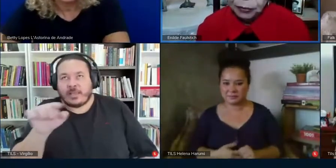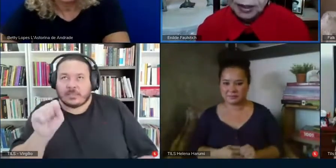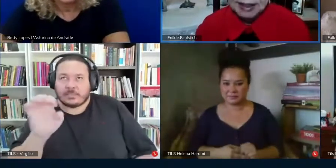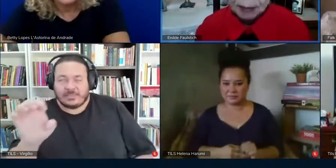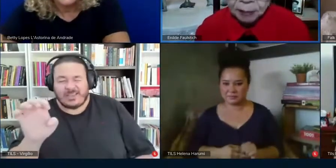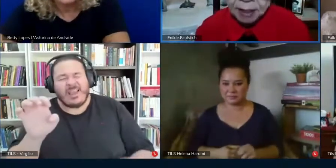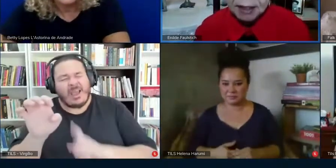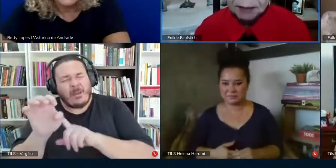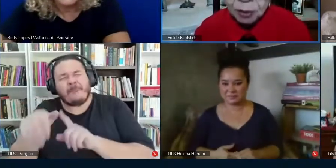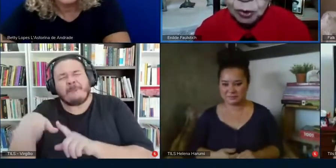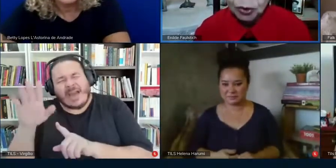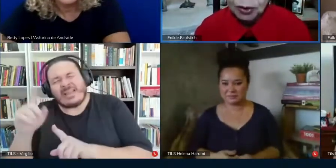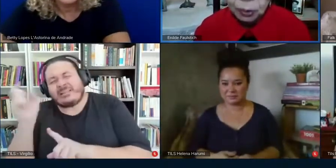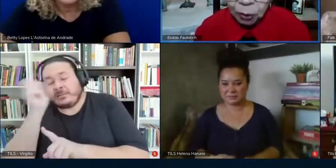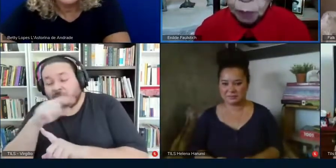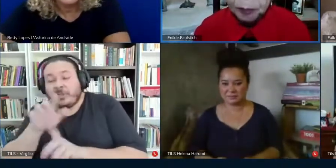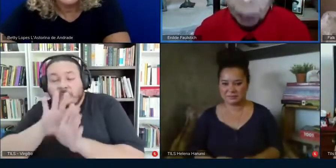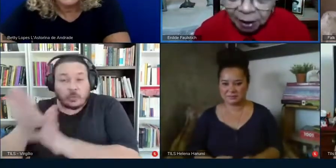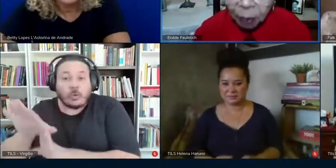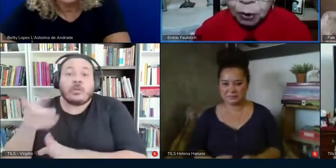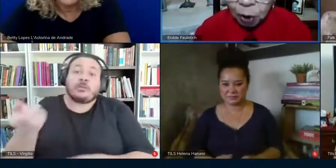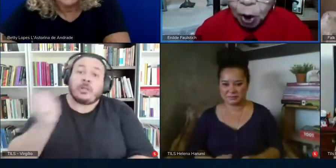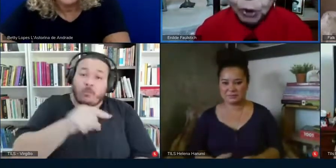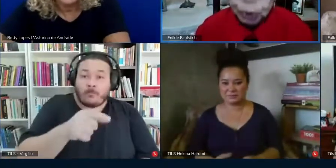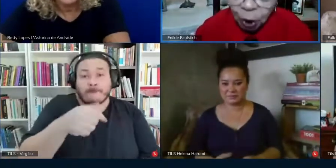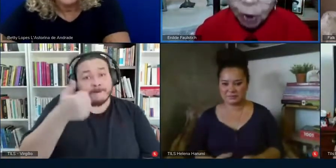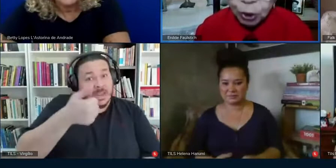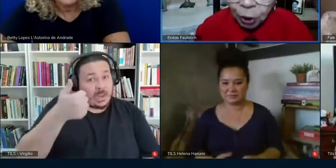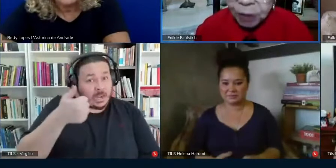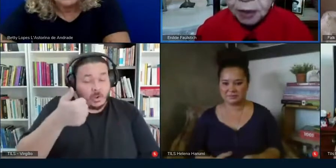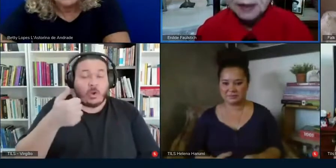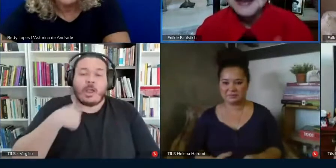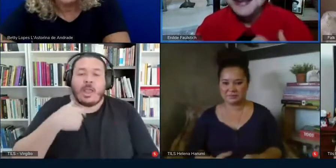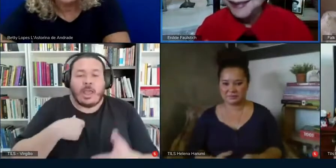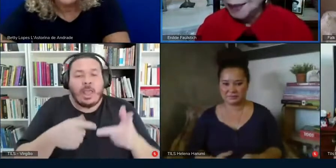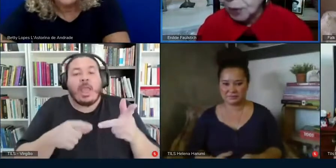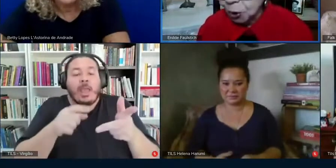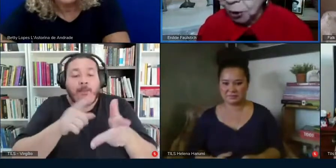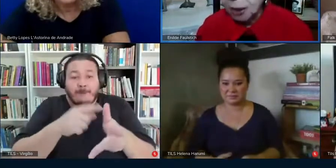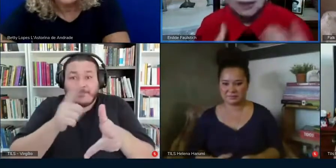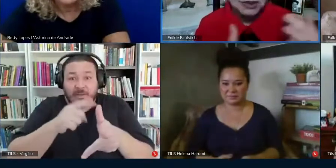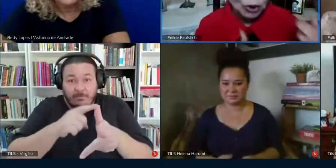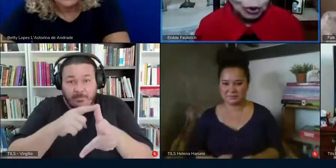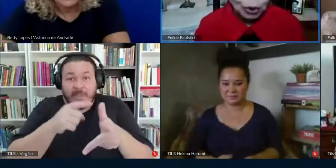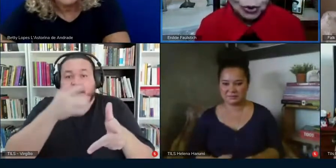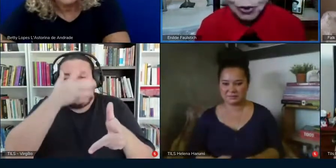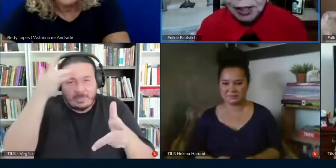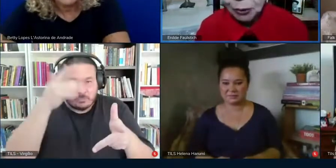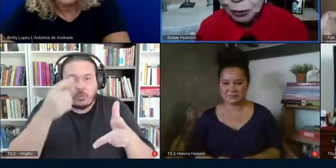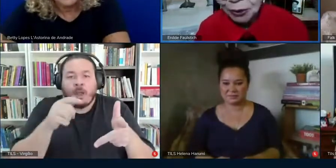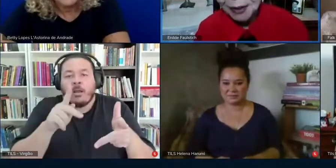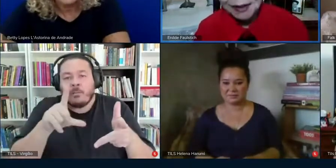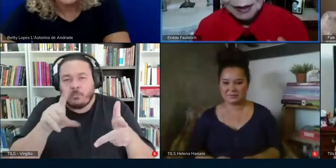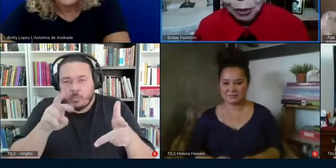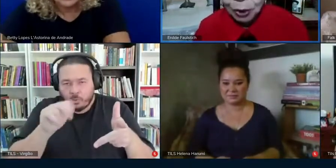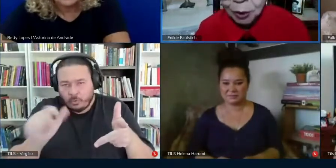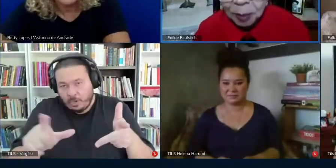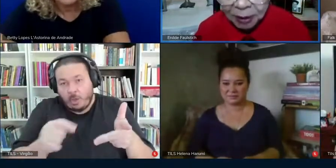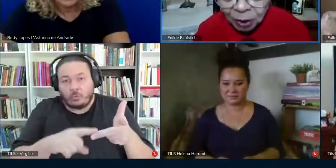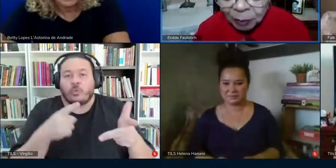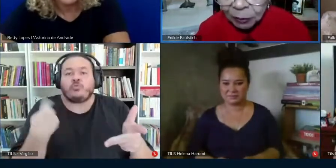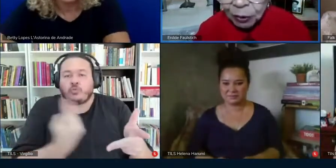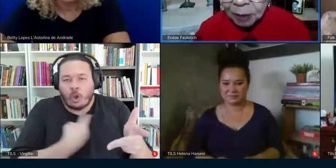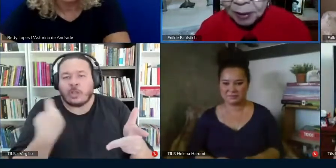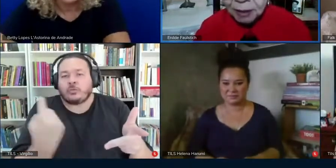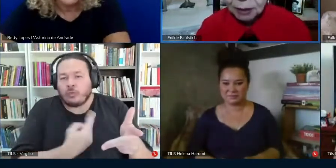ele escrever é na primeira pessoa do plural. Nós, nós, nós. Não é só ele. todos os alunos. Então, eu